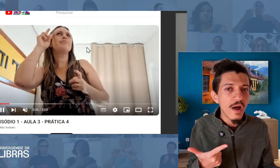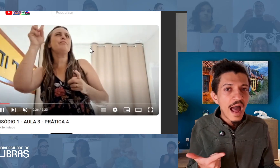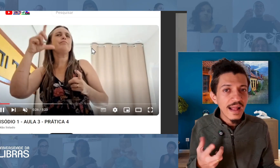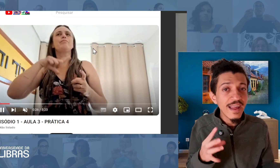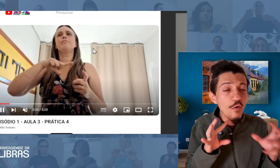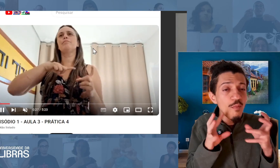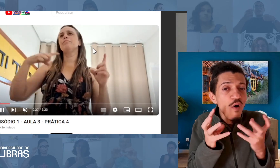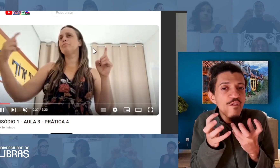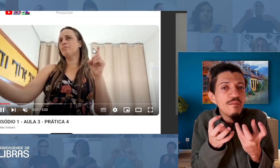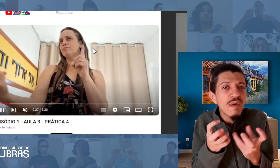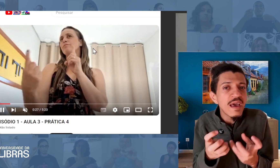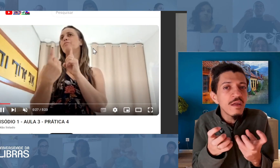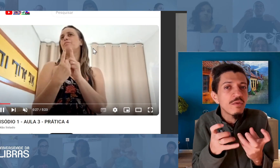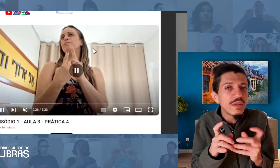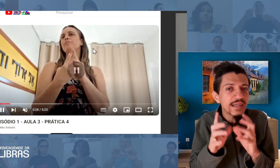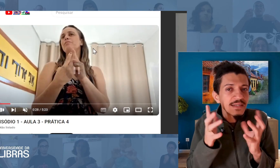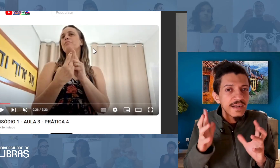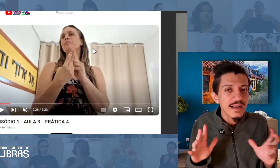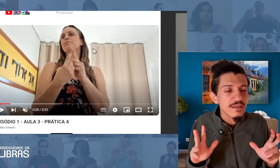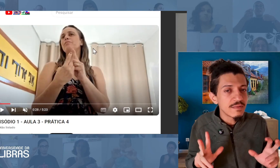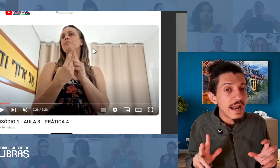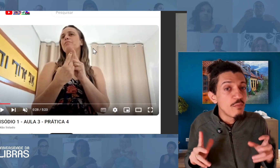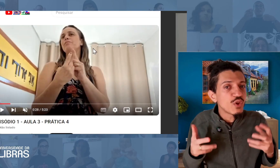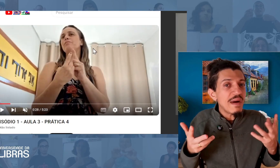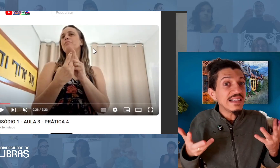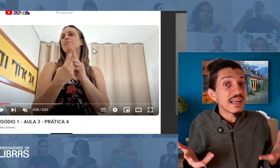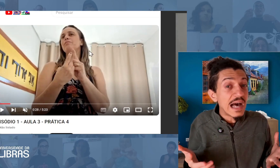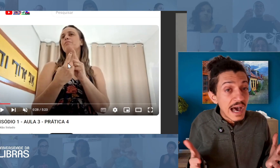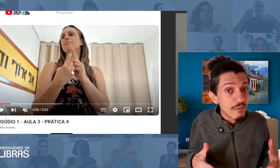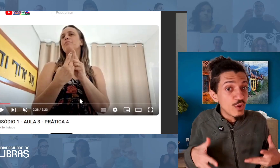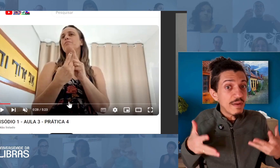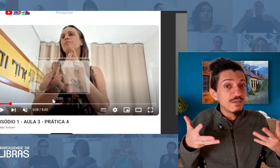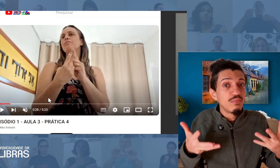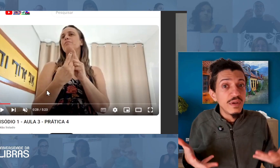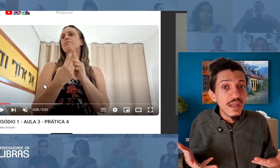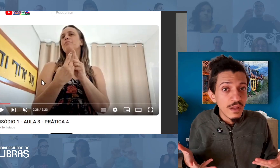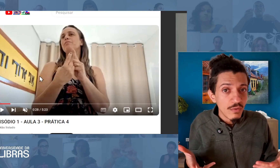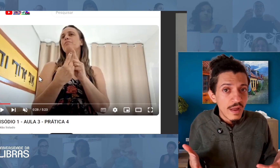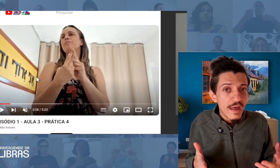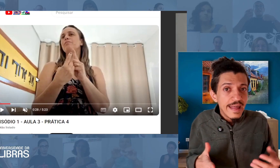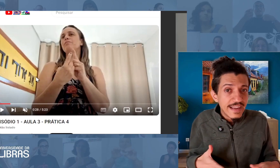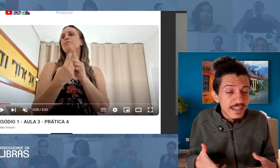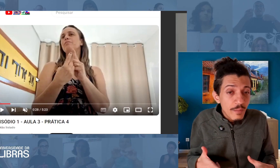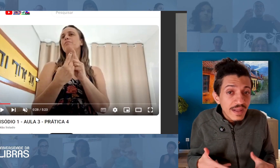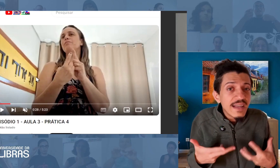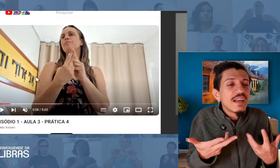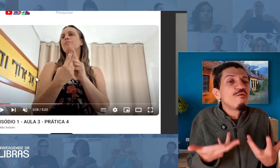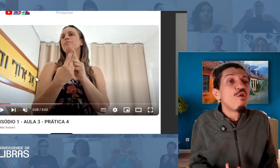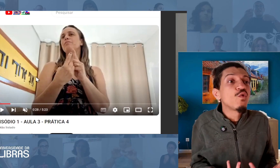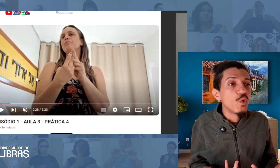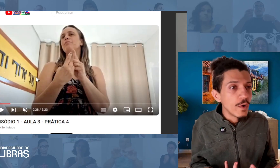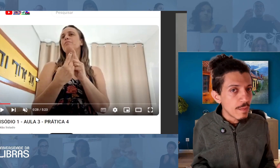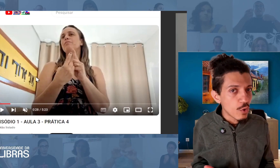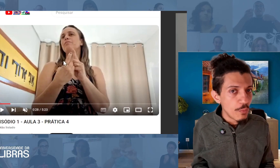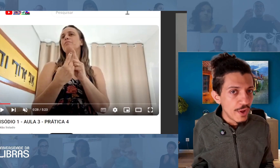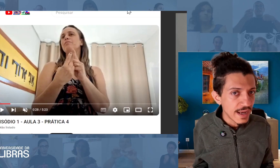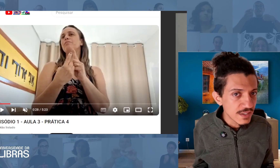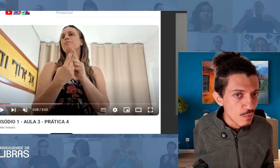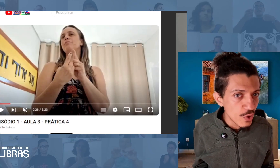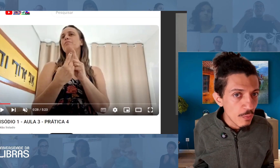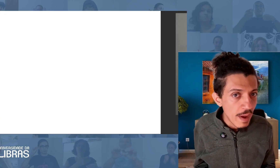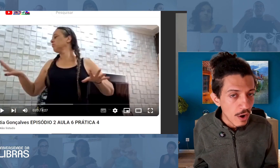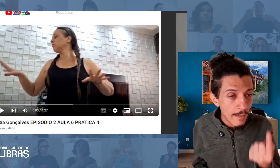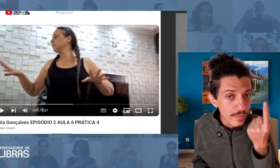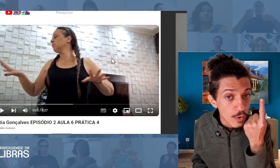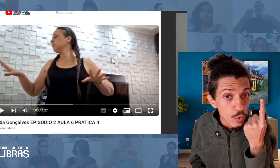corporal, até o movimento da sinalização dela é muito mais claro, é muito mais bonito, já tem uma desenvoltura e uma comunicação